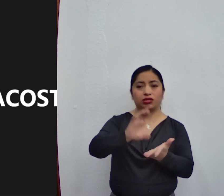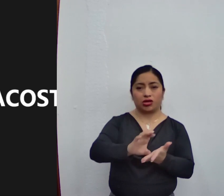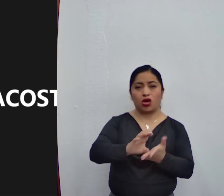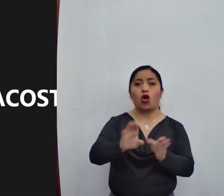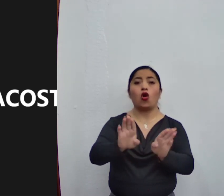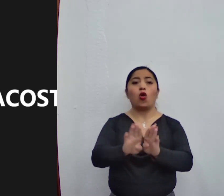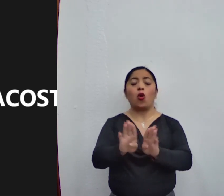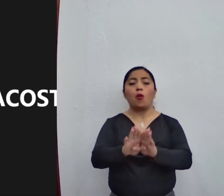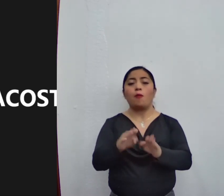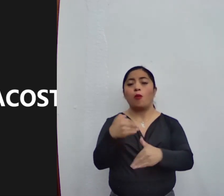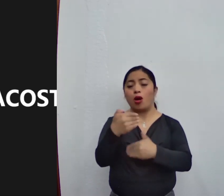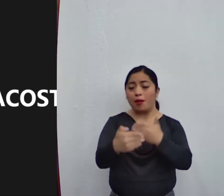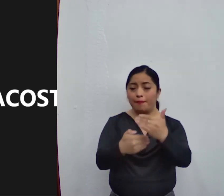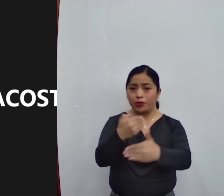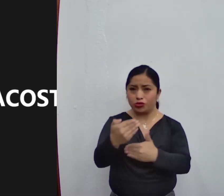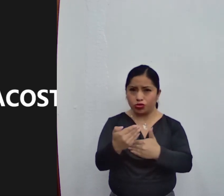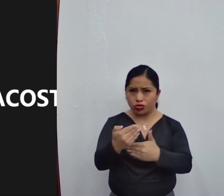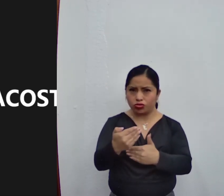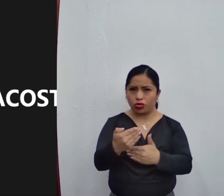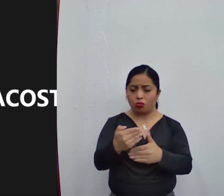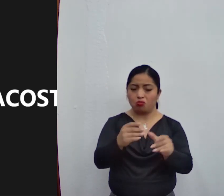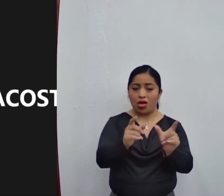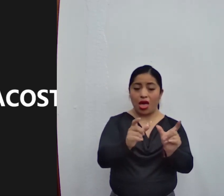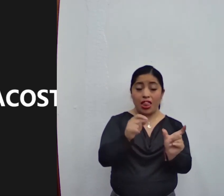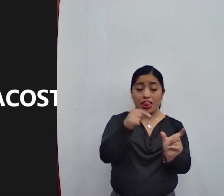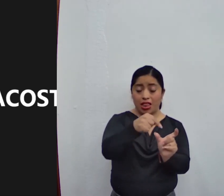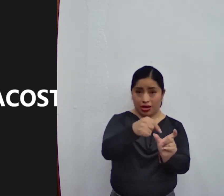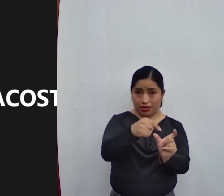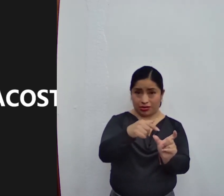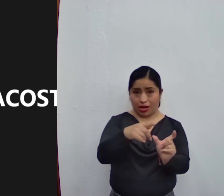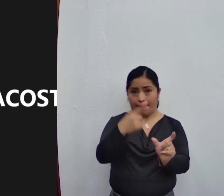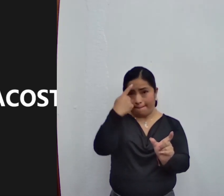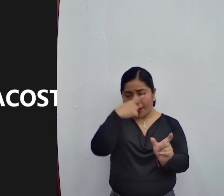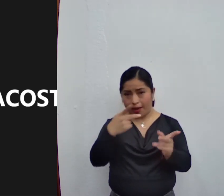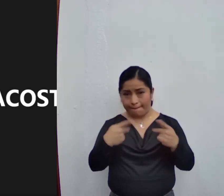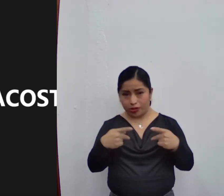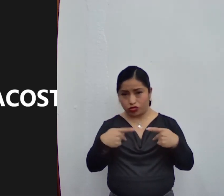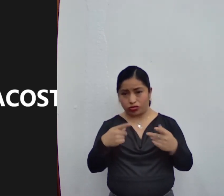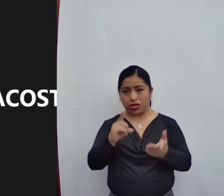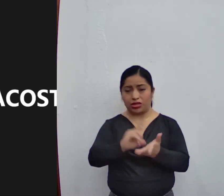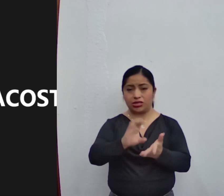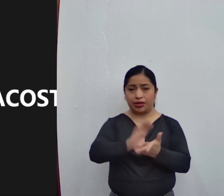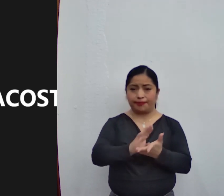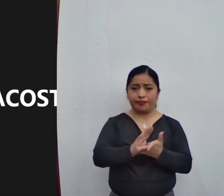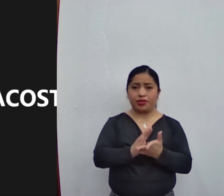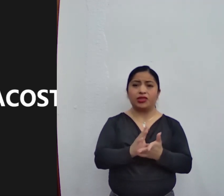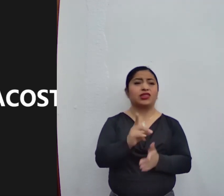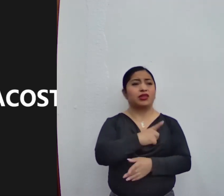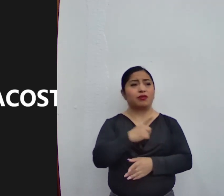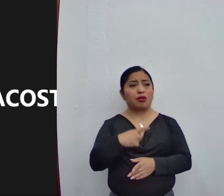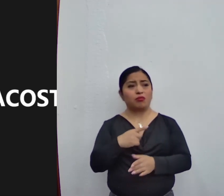cómo va a ser esta medición, pues ahí podríamos iniciar esta campaña de censo, porque